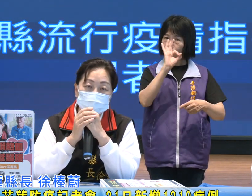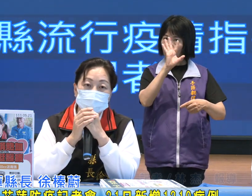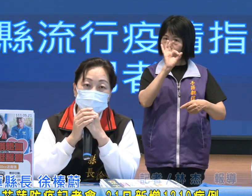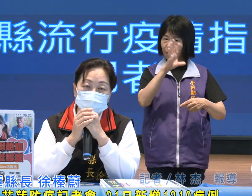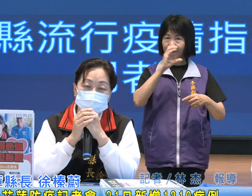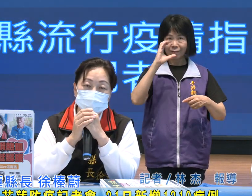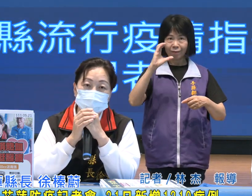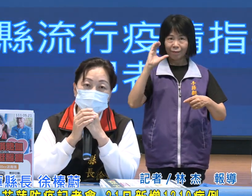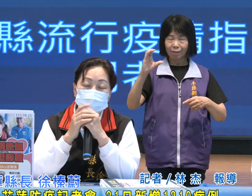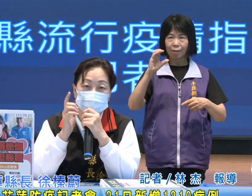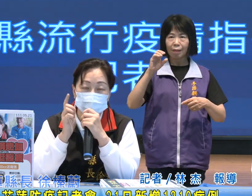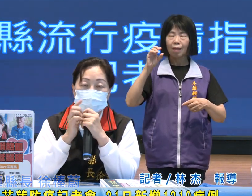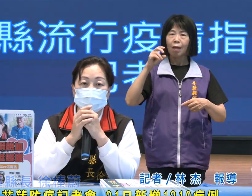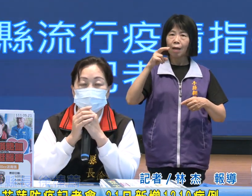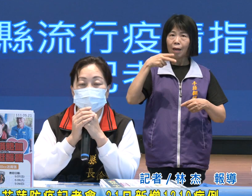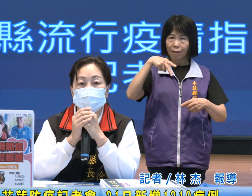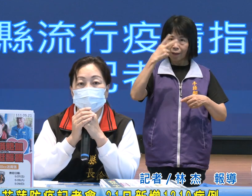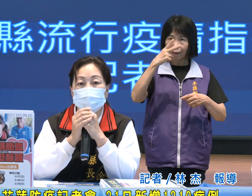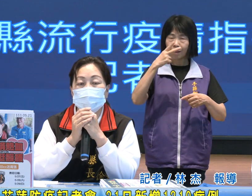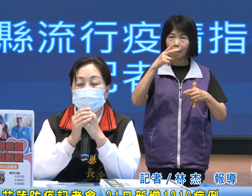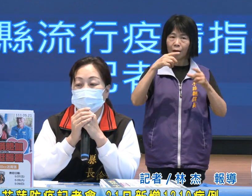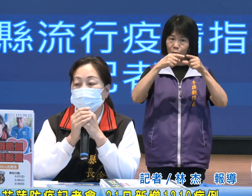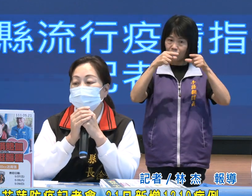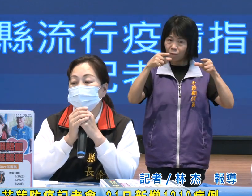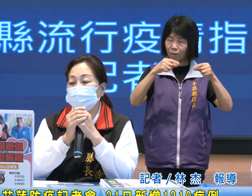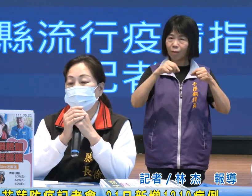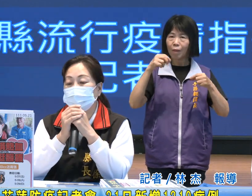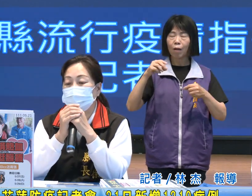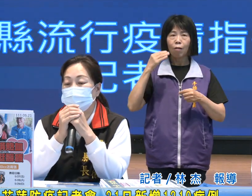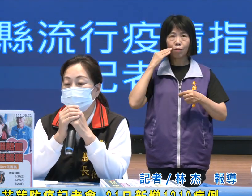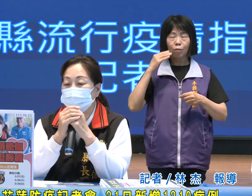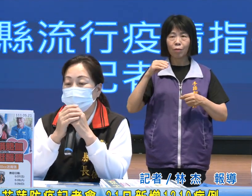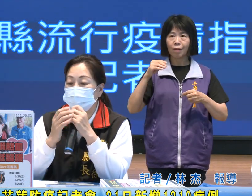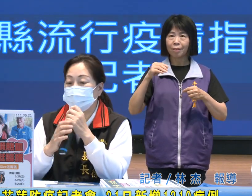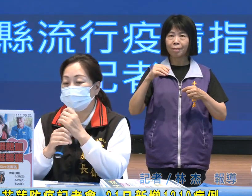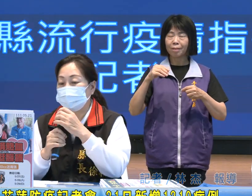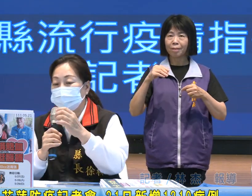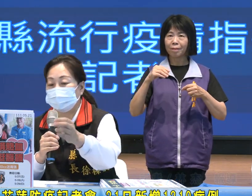2张，250cc 有1张球票。 记者林杰，花莲市采访报道。